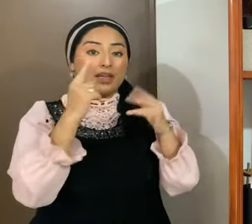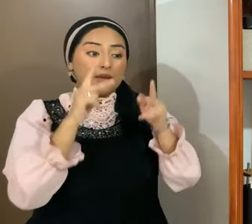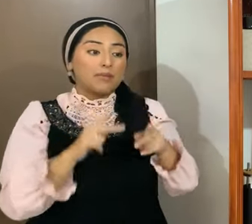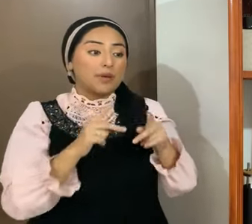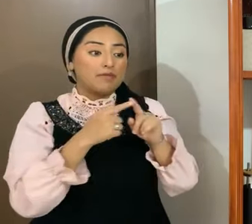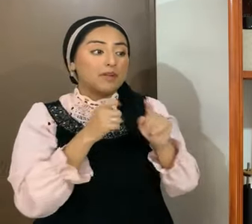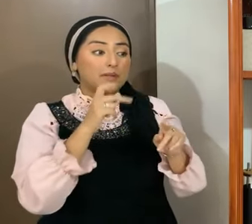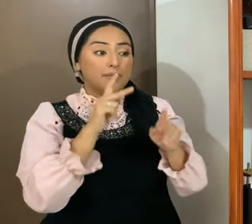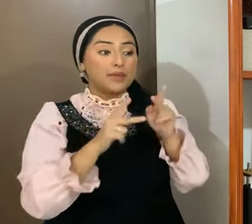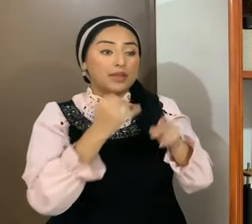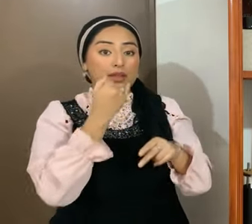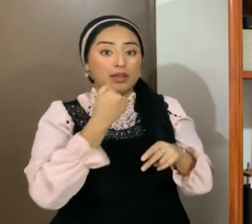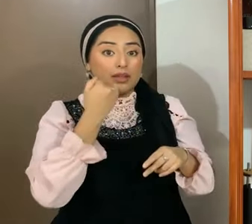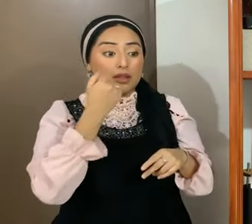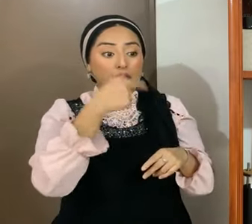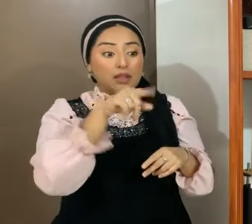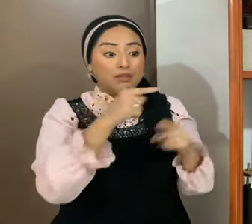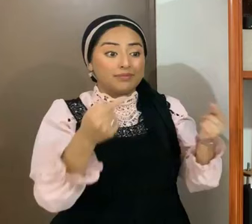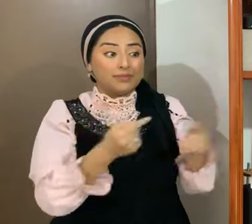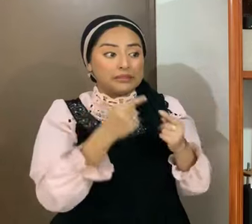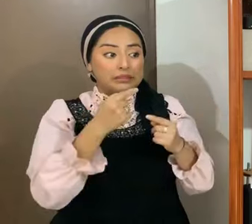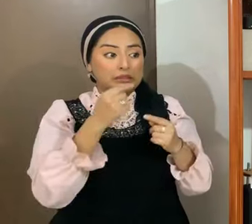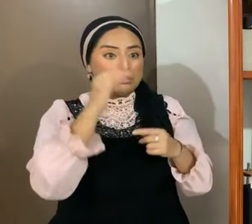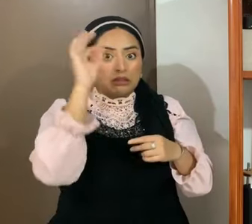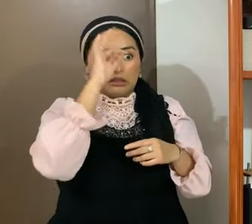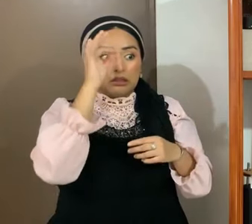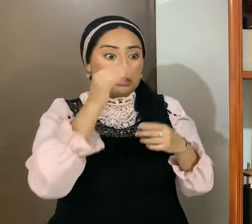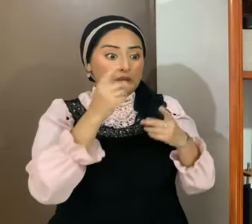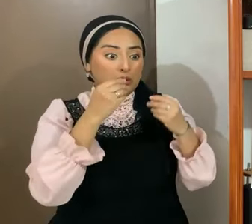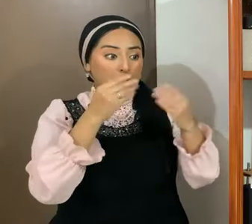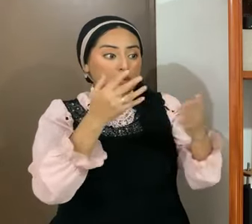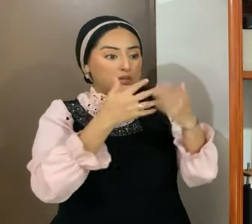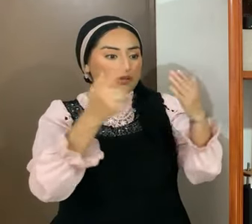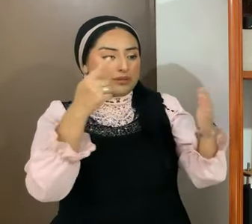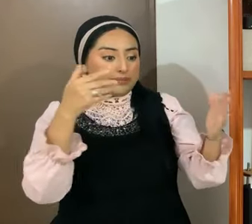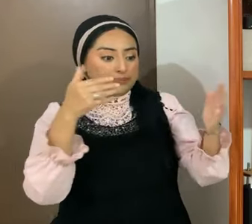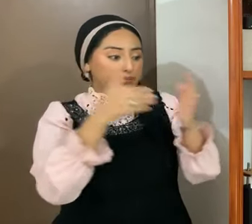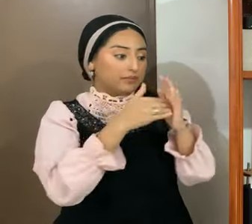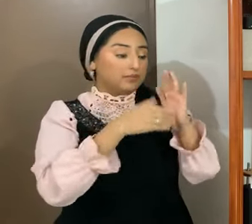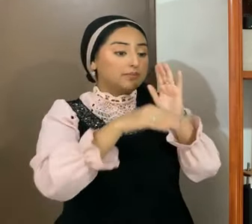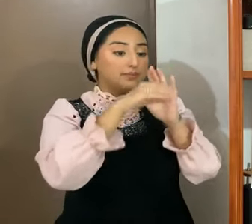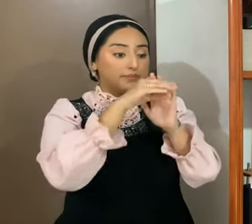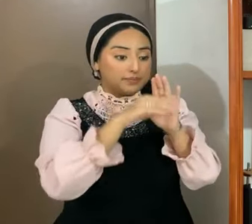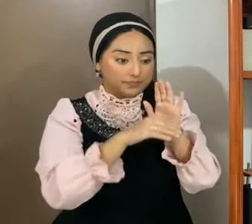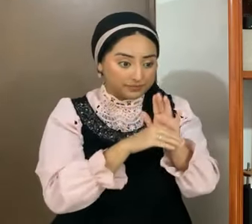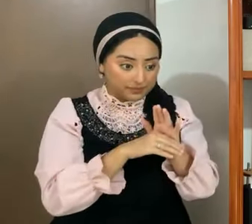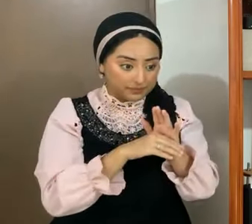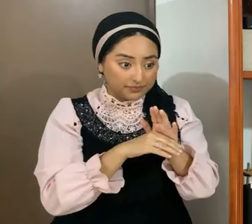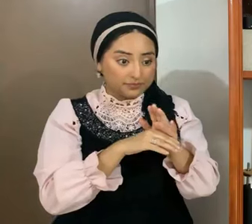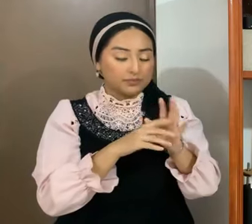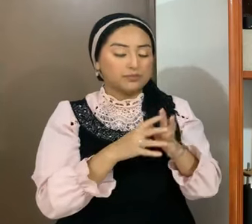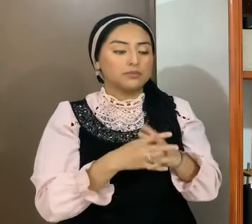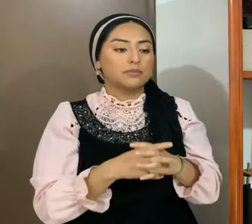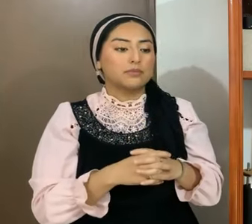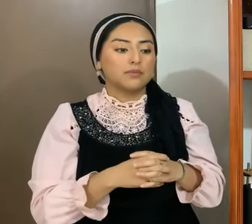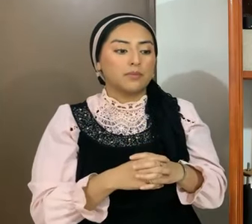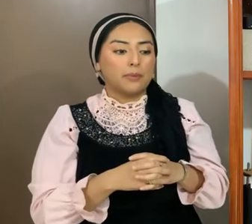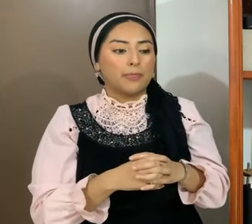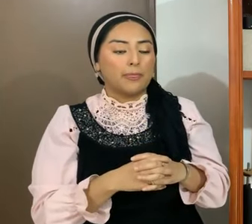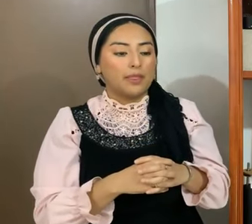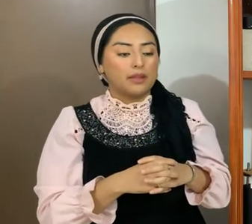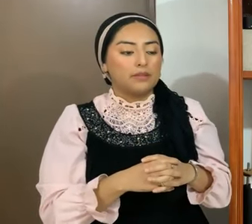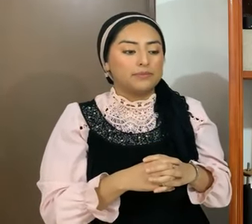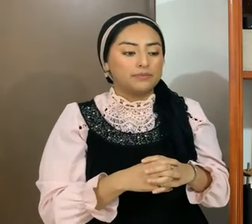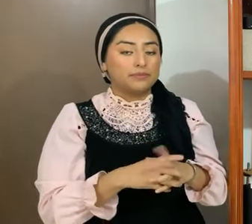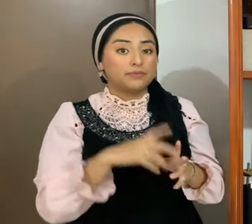del pueblo pecare por hierro, haciendo algo contra alguno de los mandamientos de Yahweh, en cosas que no se han de hacer y